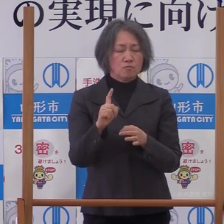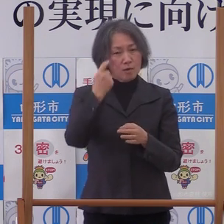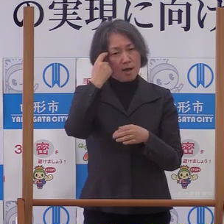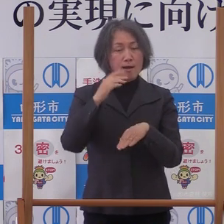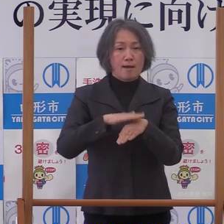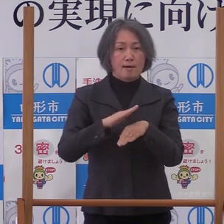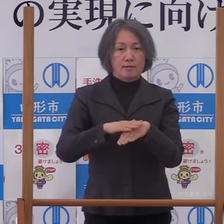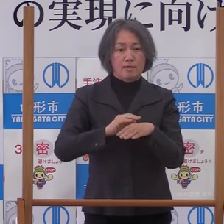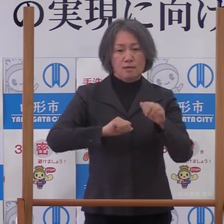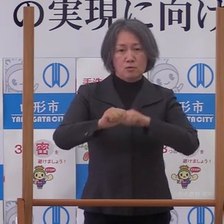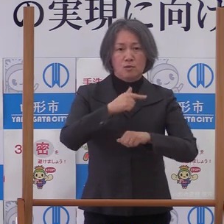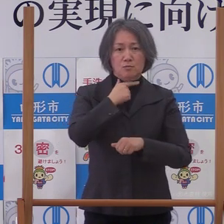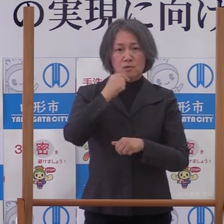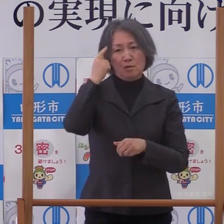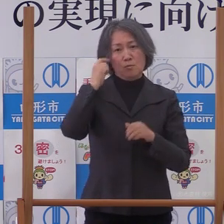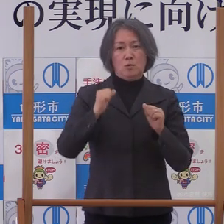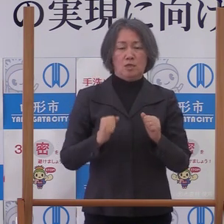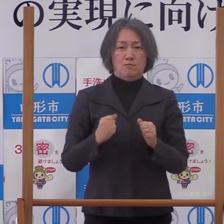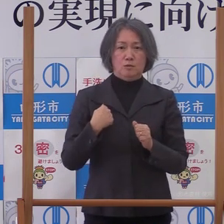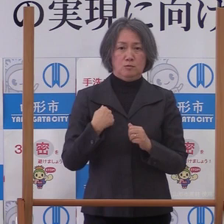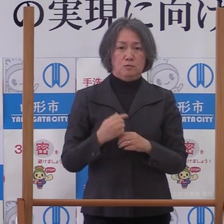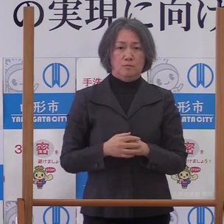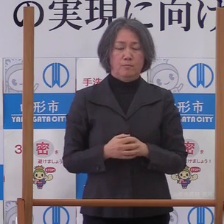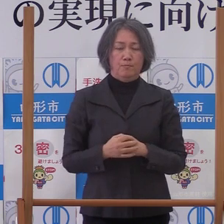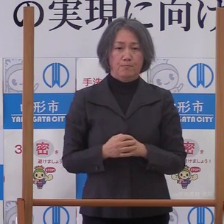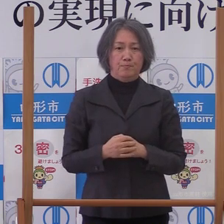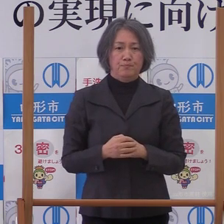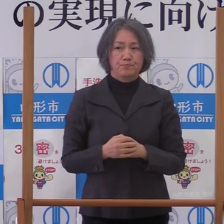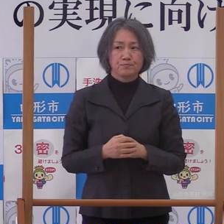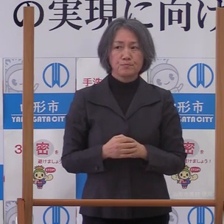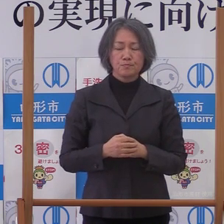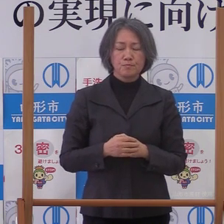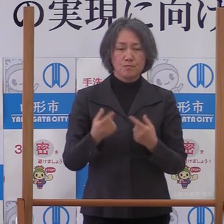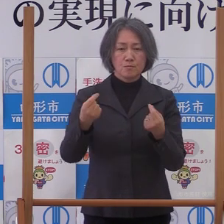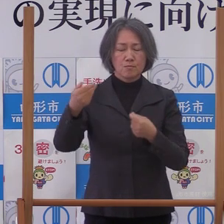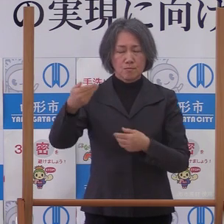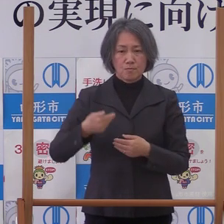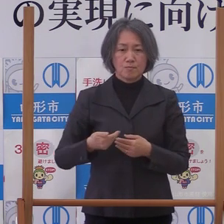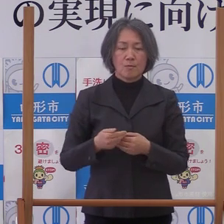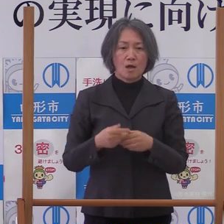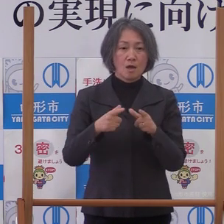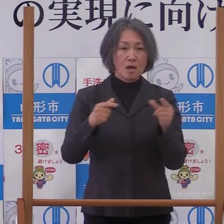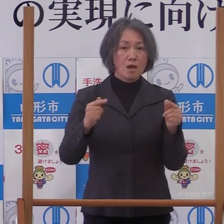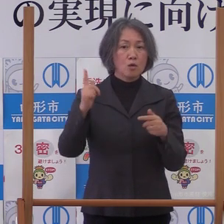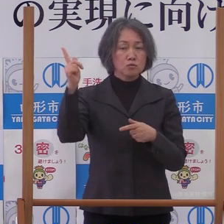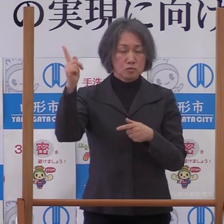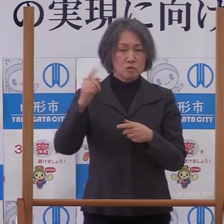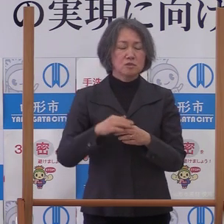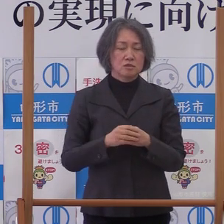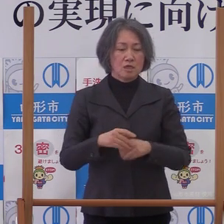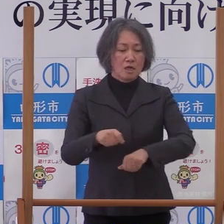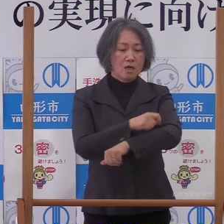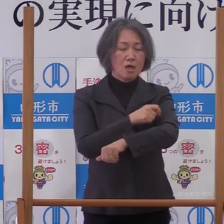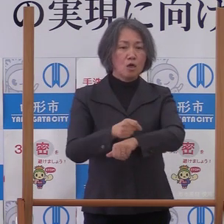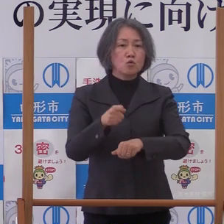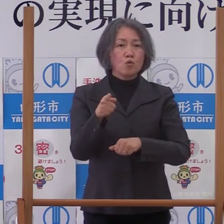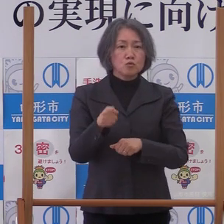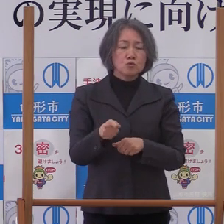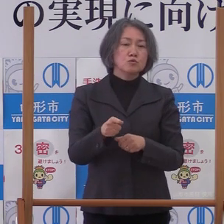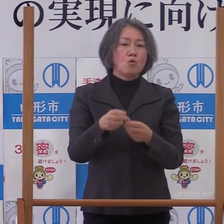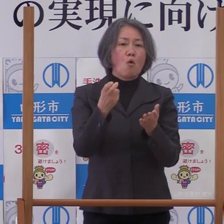たいというふうに思っています。 もう一点、国の方でですね、特措法を改正